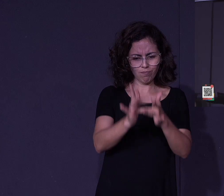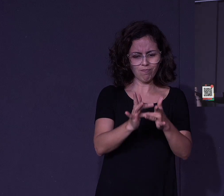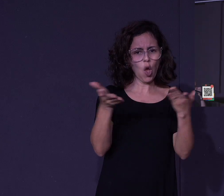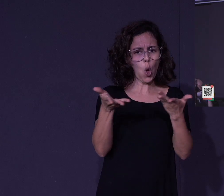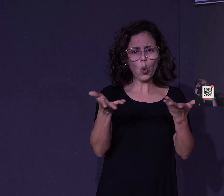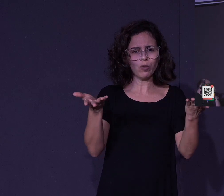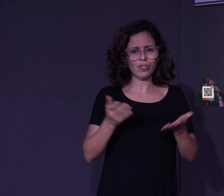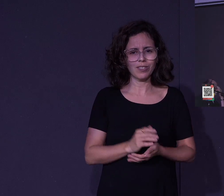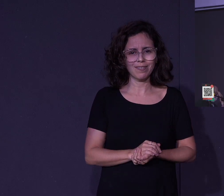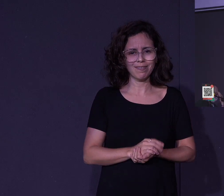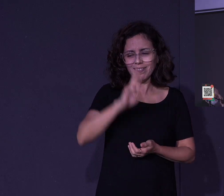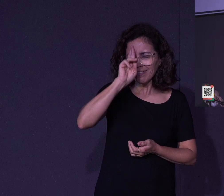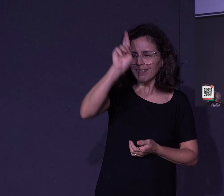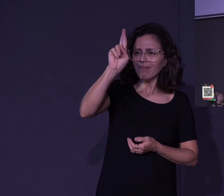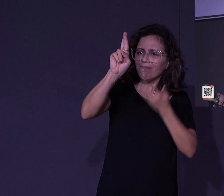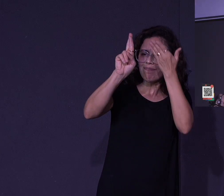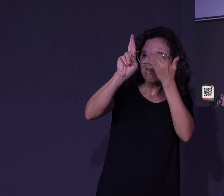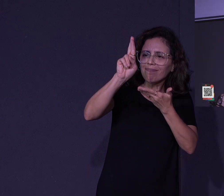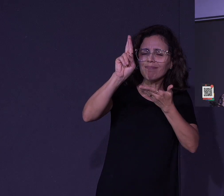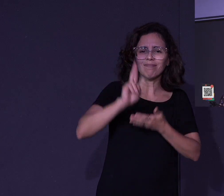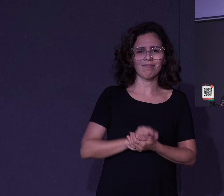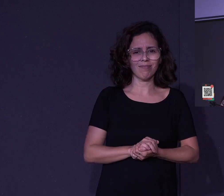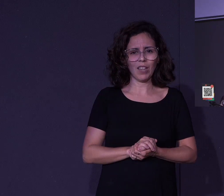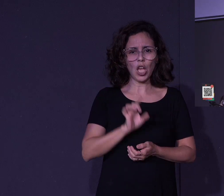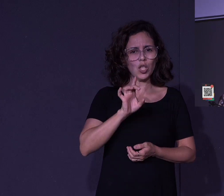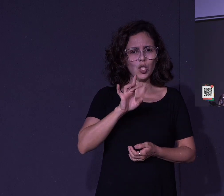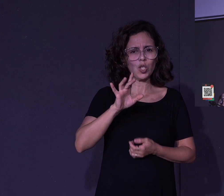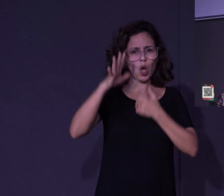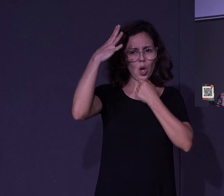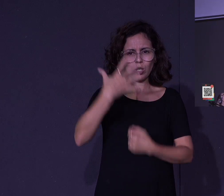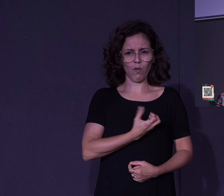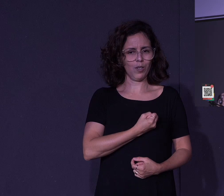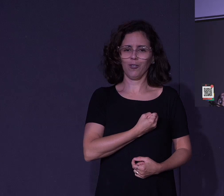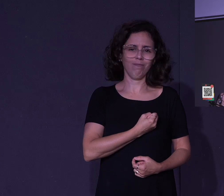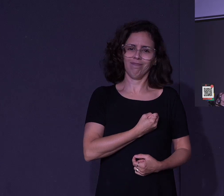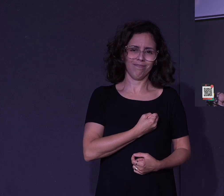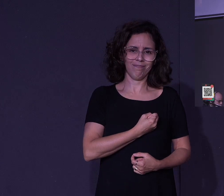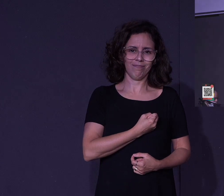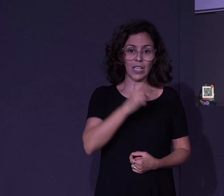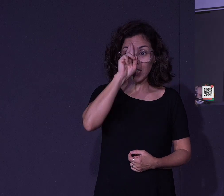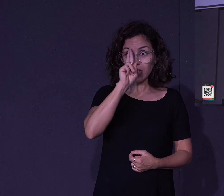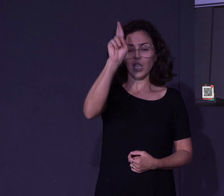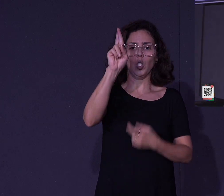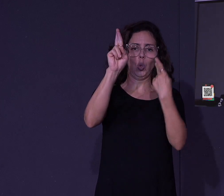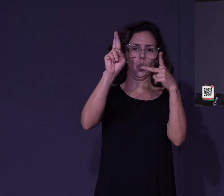Senhor. Não queira Ele apenas como Salvador, Ele tem que ser Senhor da sua